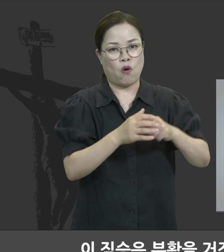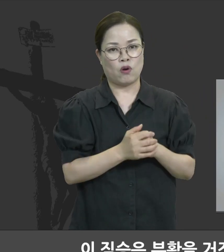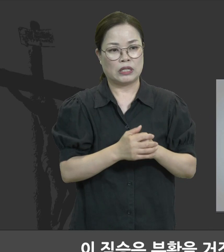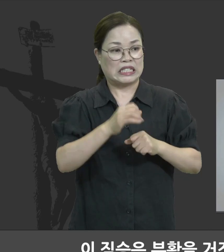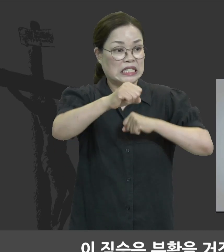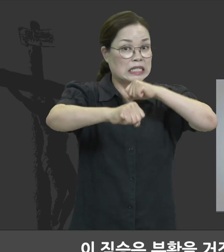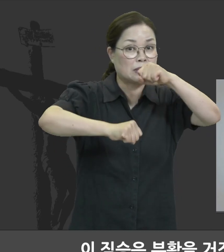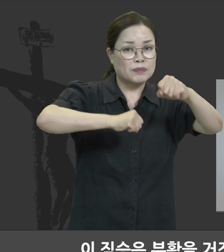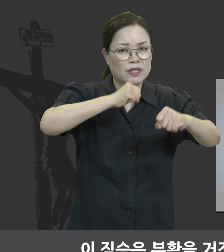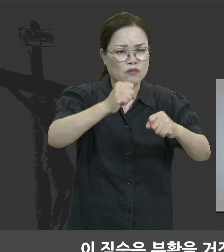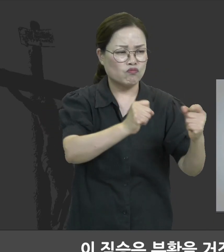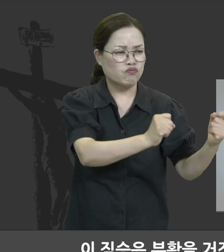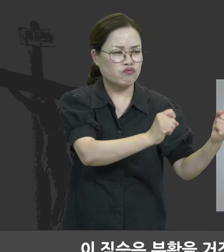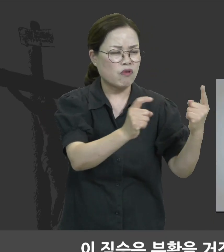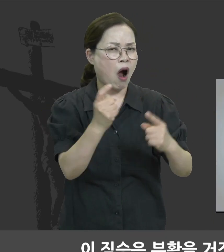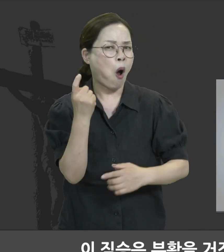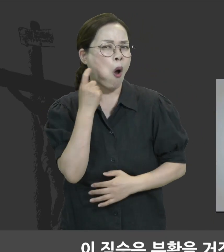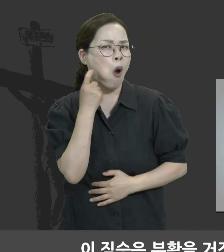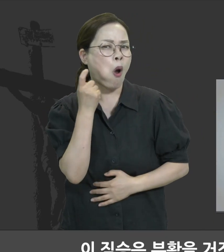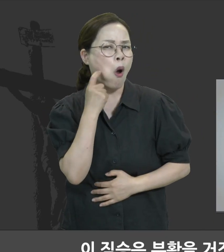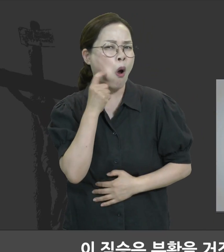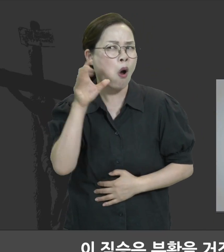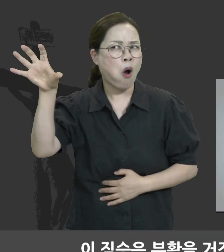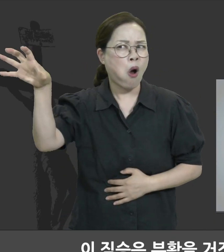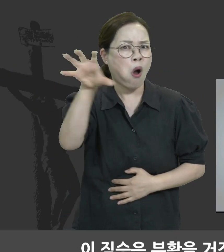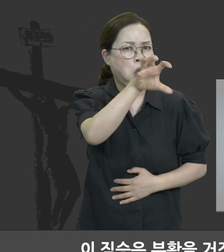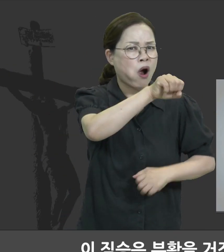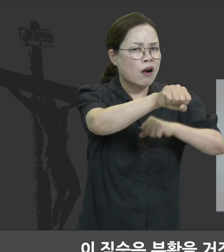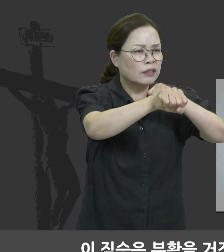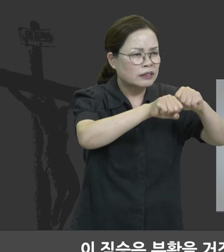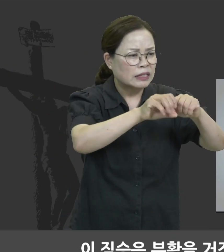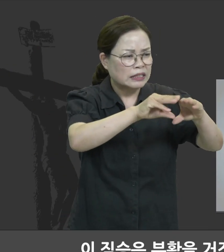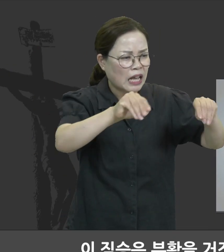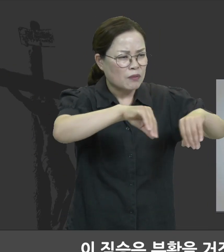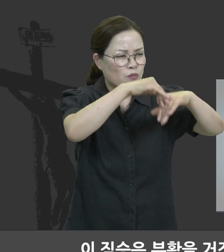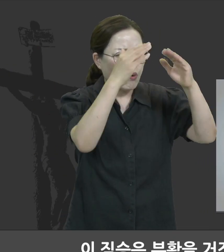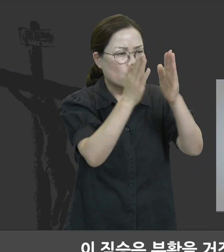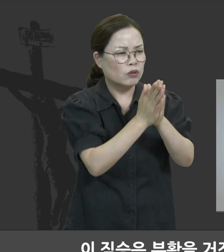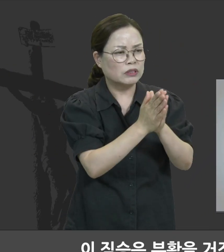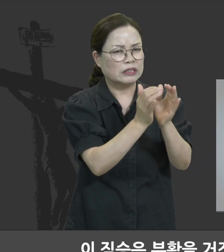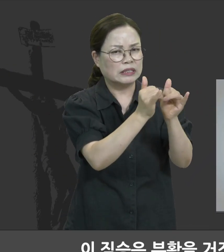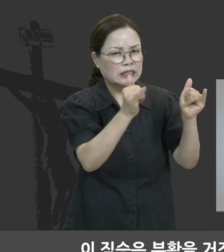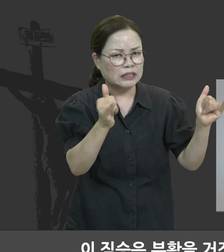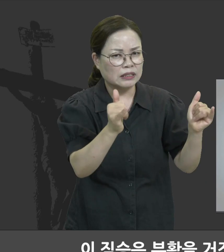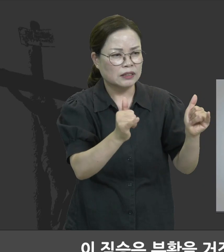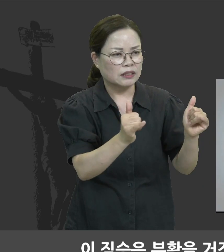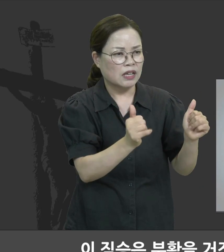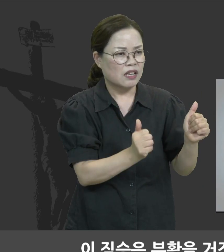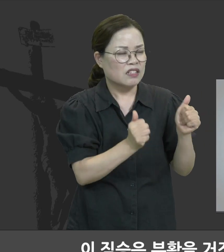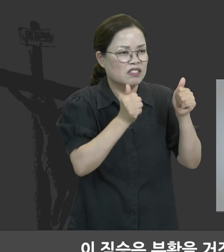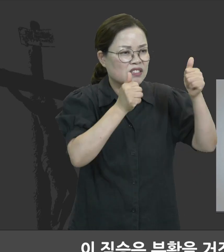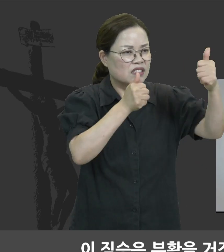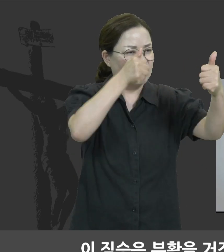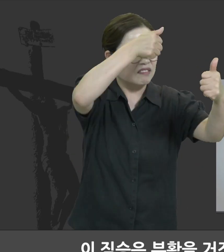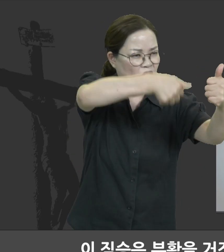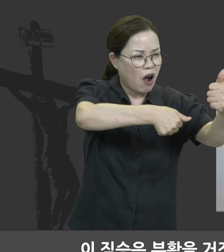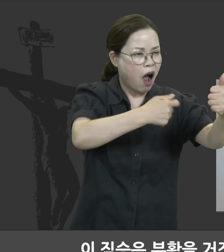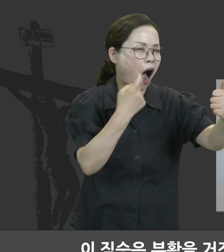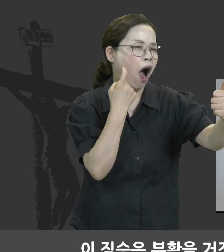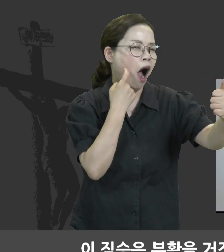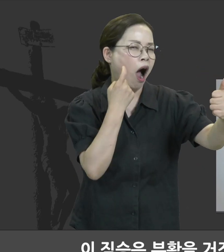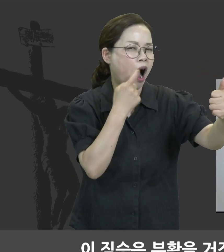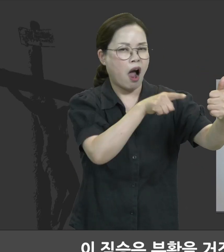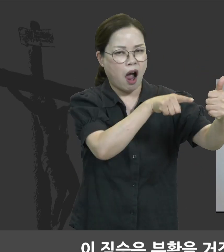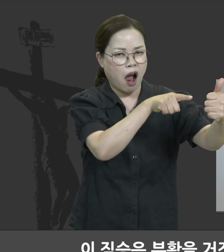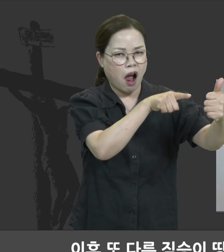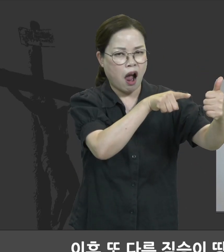이 짐승은 부활을 거짓으로 모방하며 땅에 있는 많은 자들로부터 경배를 받고 가짜 메시아